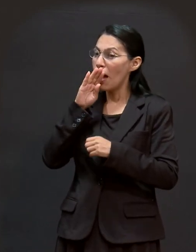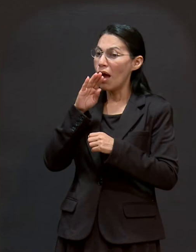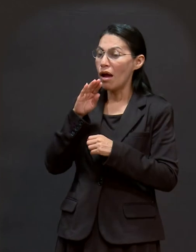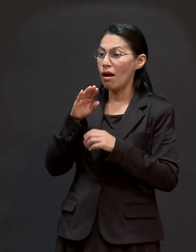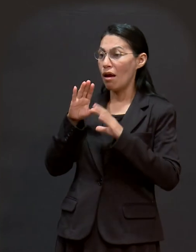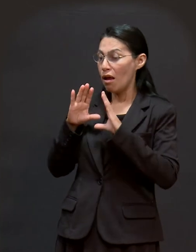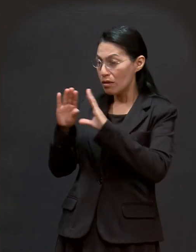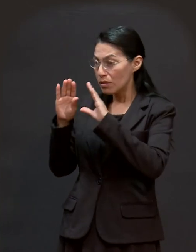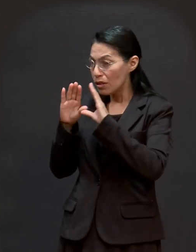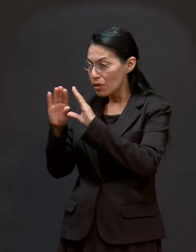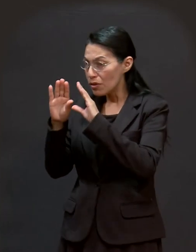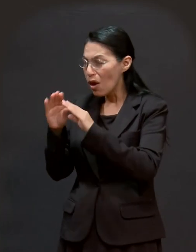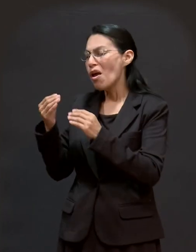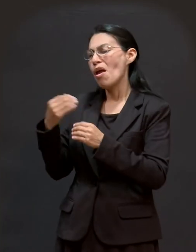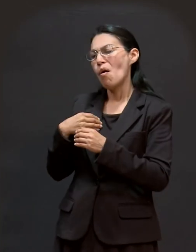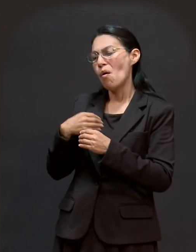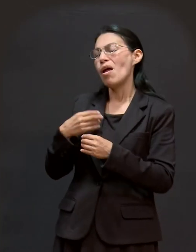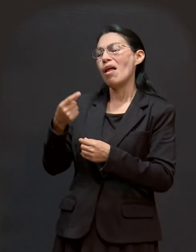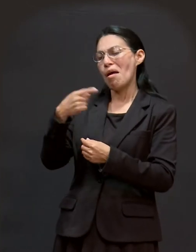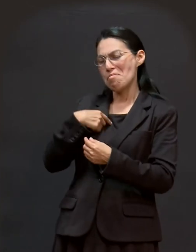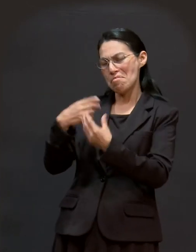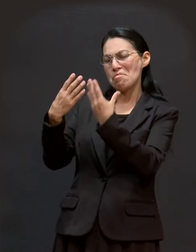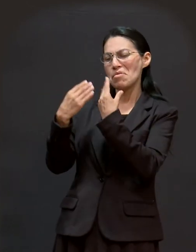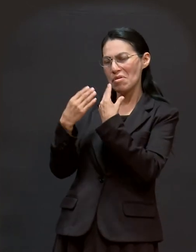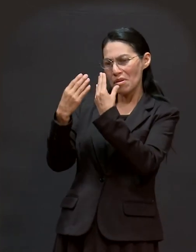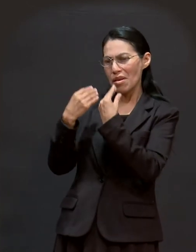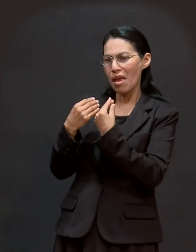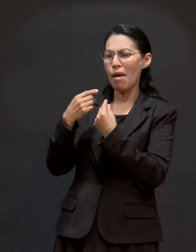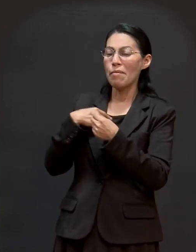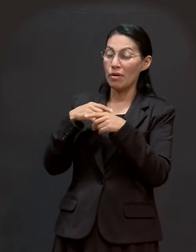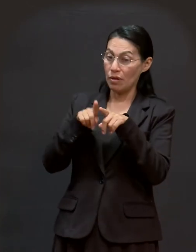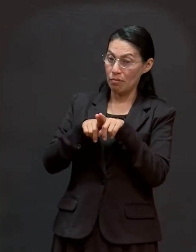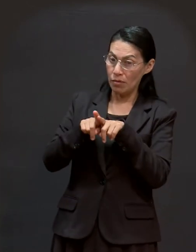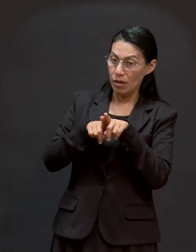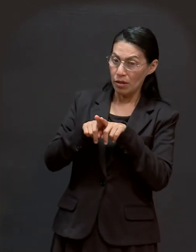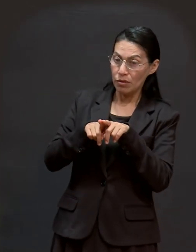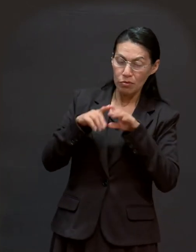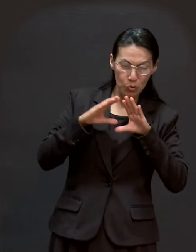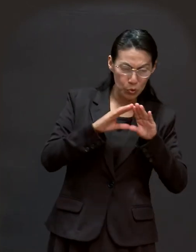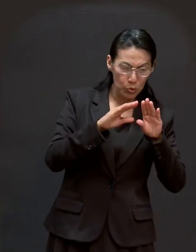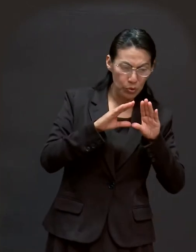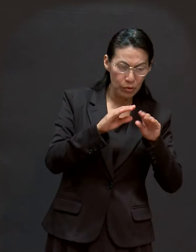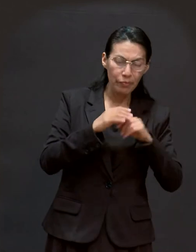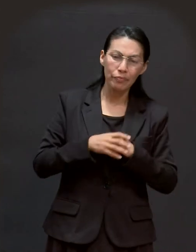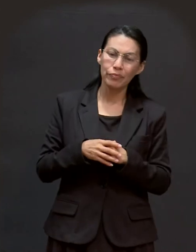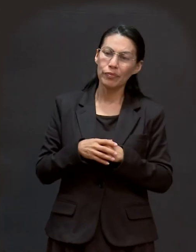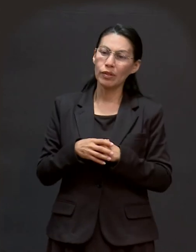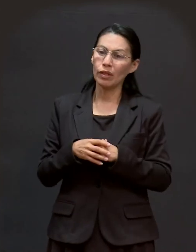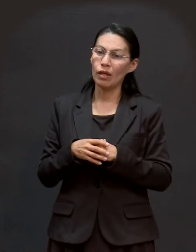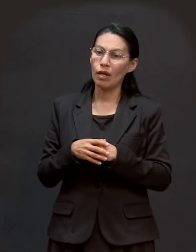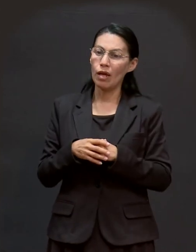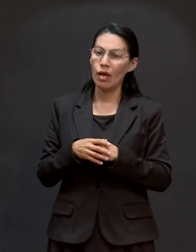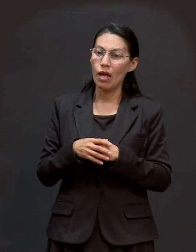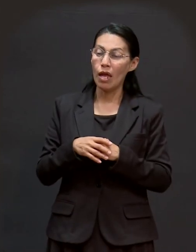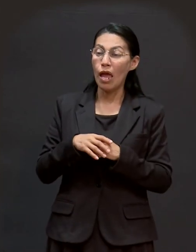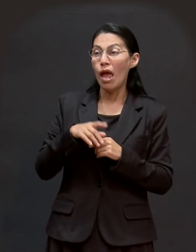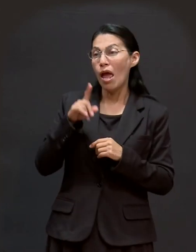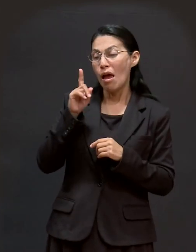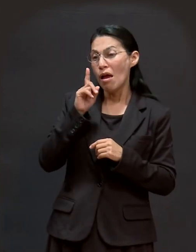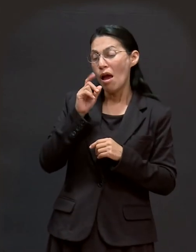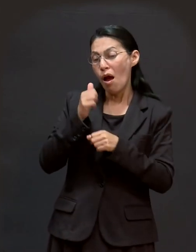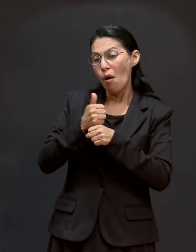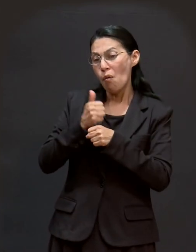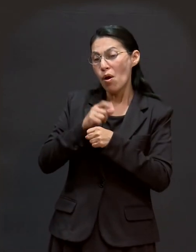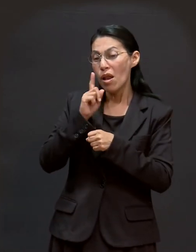igual que le enseño a mi papá a mis tíos también me enseñó a mi a mi hermano enrique en mi hermano juan javier ha estado muy pequeño cuando ella murió